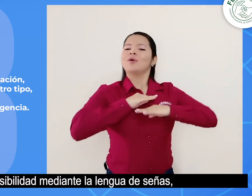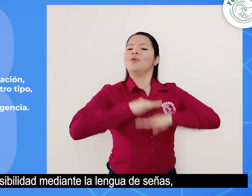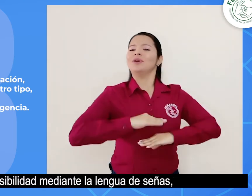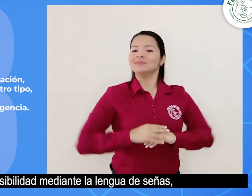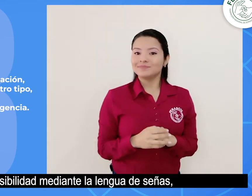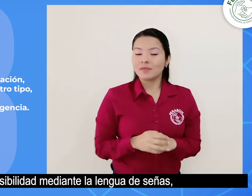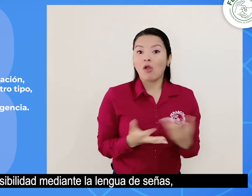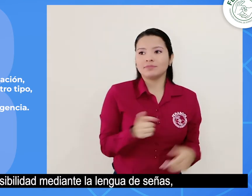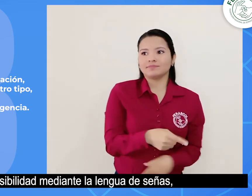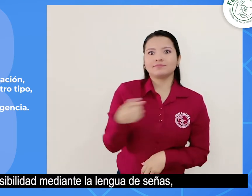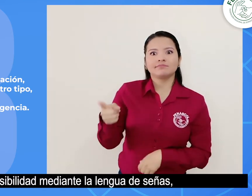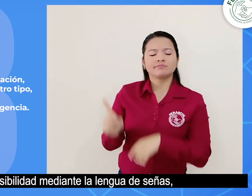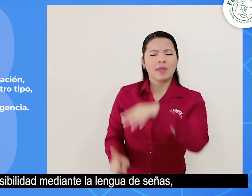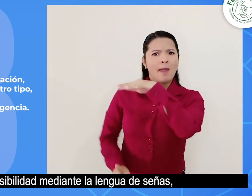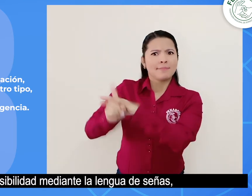lengua de señas.